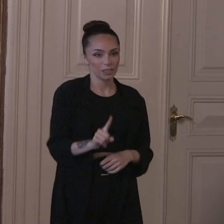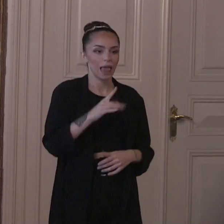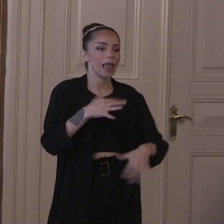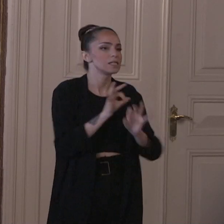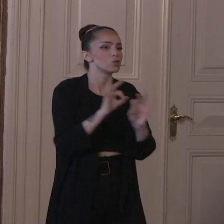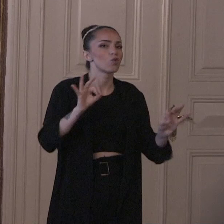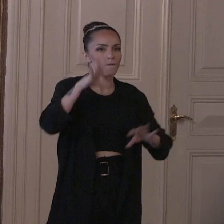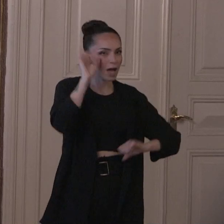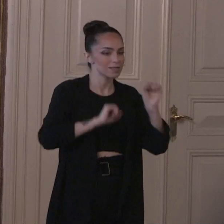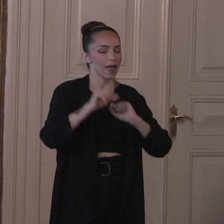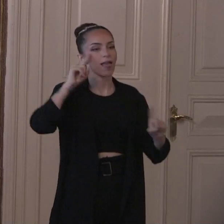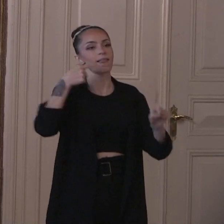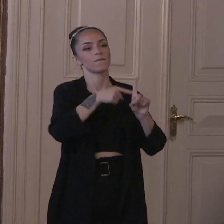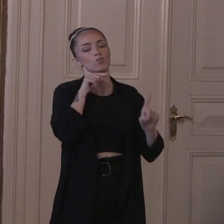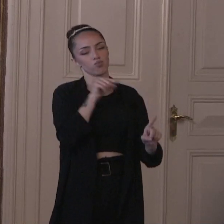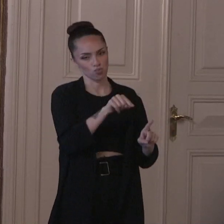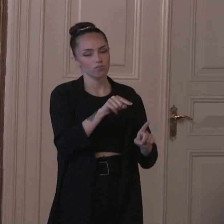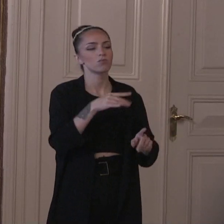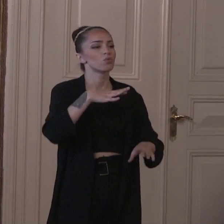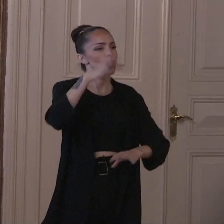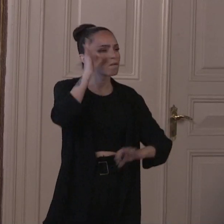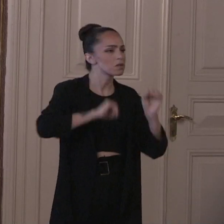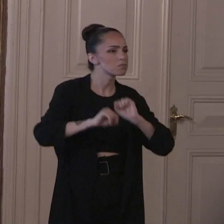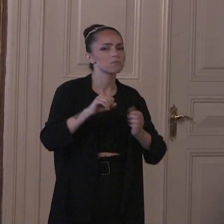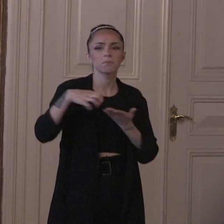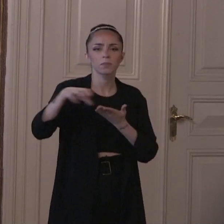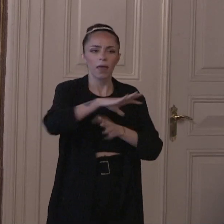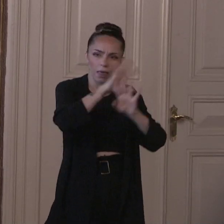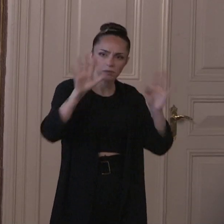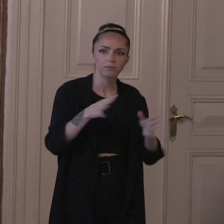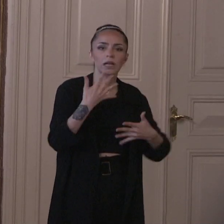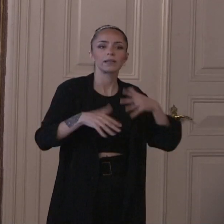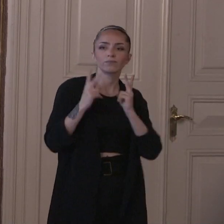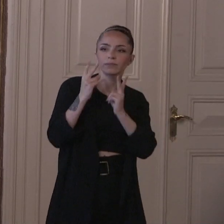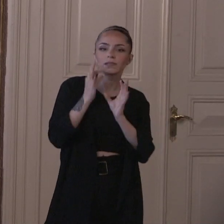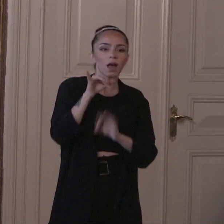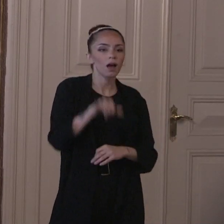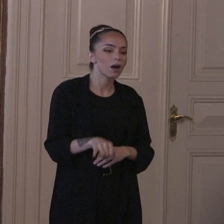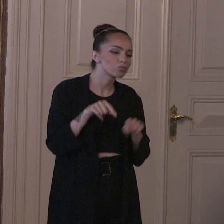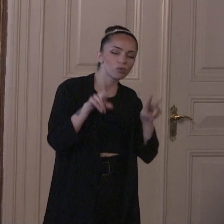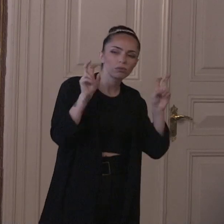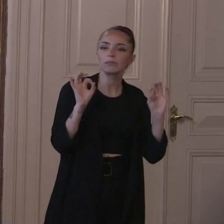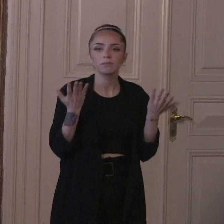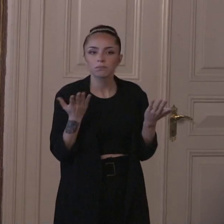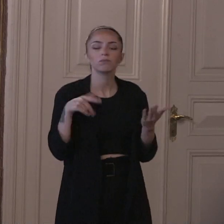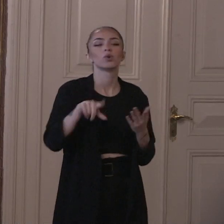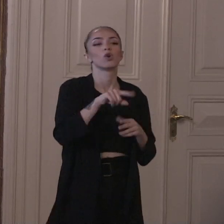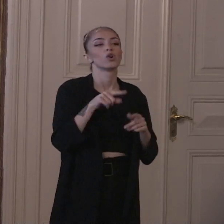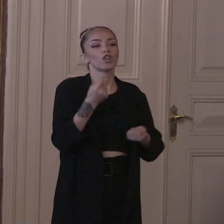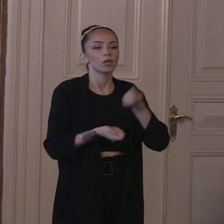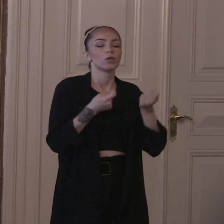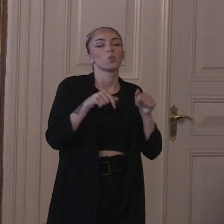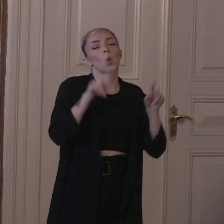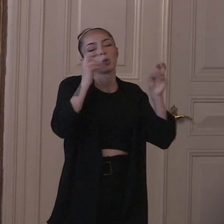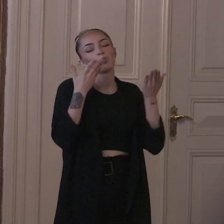benimsemiş, üniversitenin bütün birimlerinde engelliliğin insan hakları bağlamında ele alınması için öncü çalışmalar